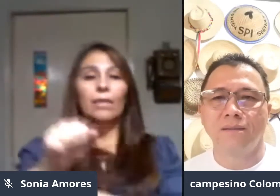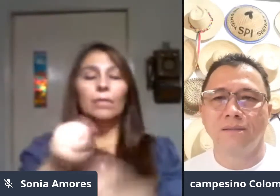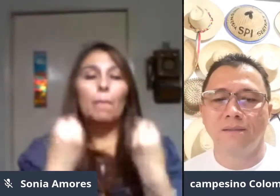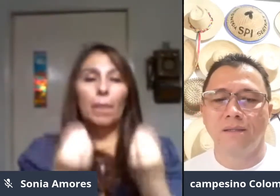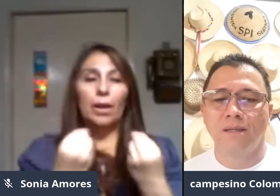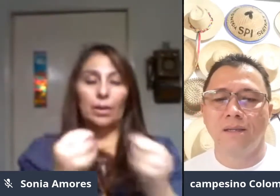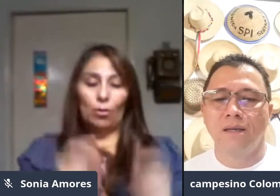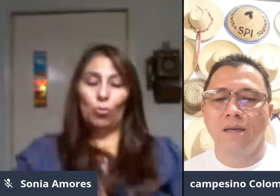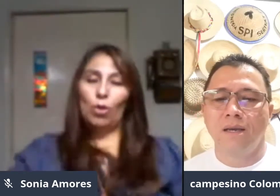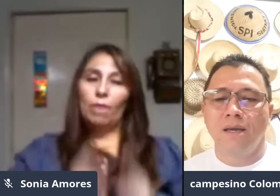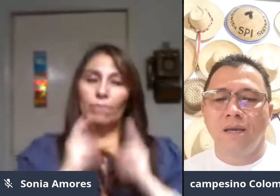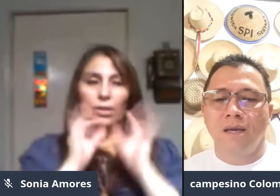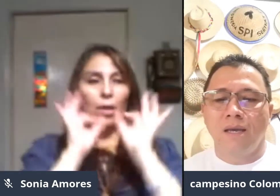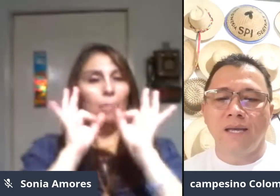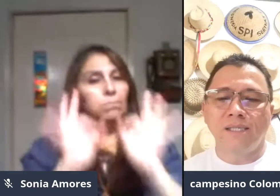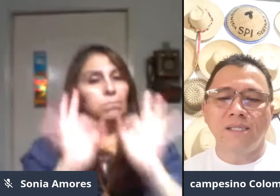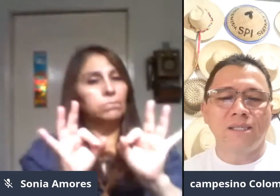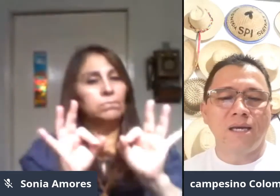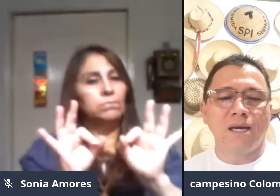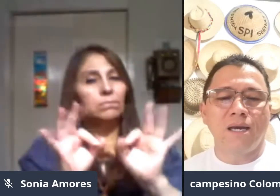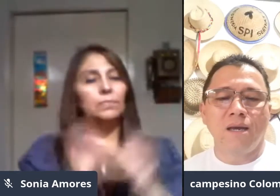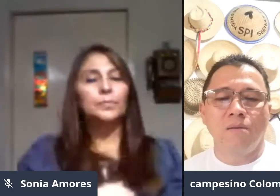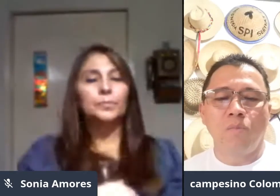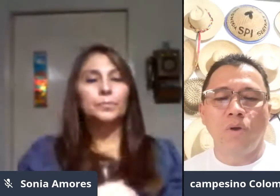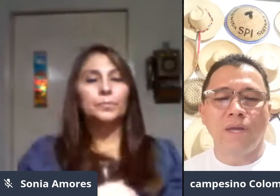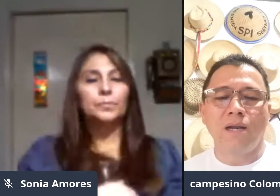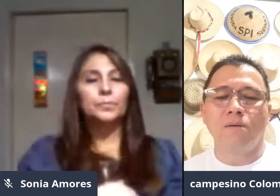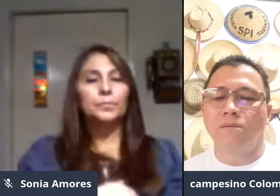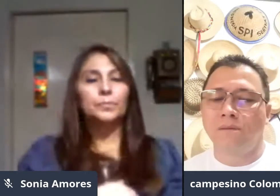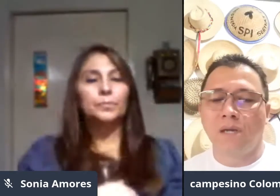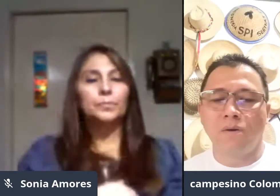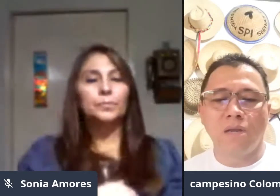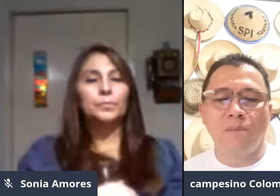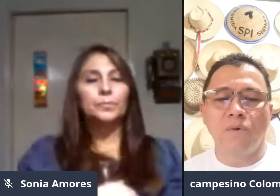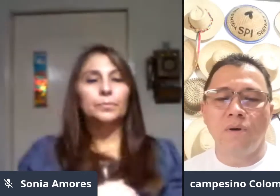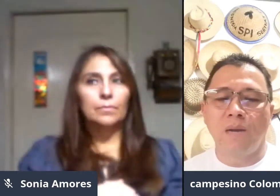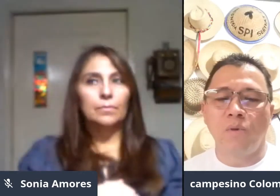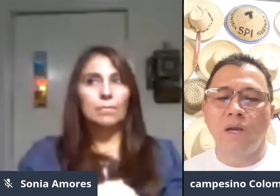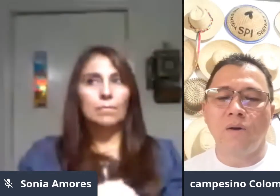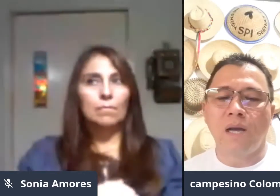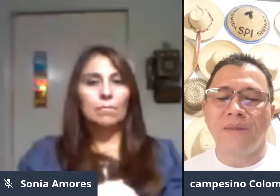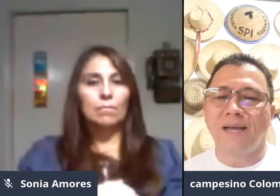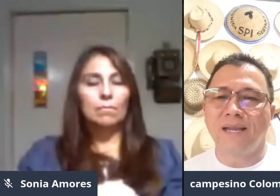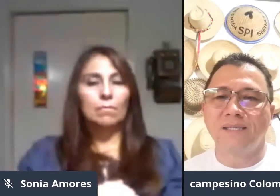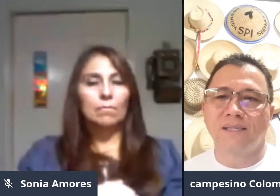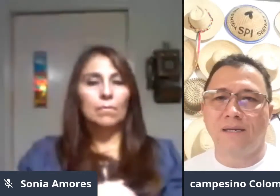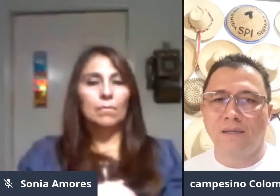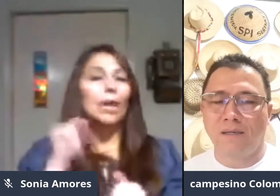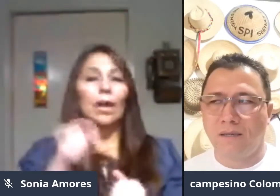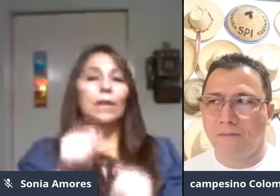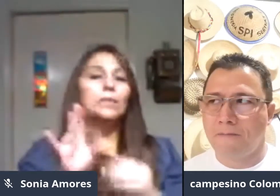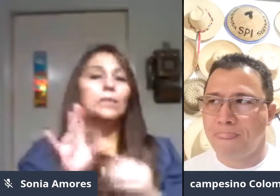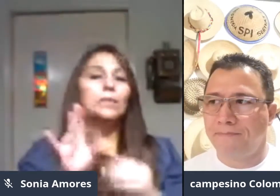digna. Y es este modelo, que yo lo llamo el modelo